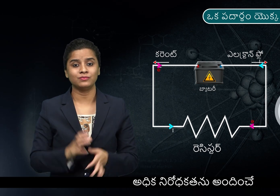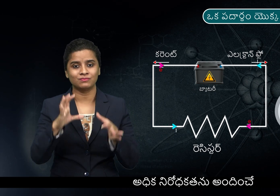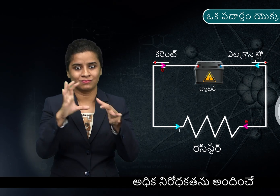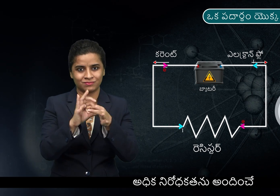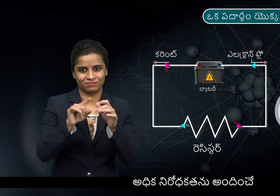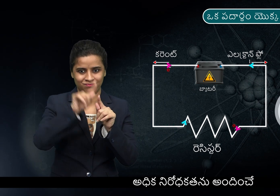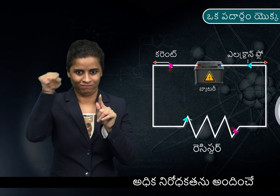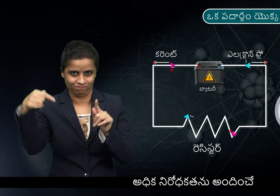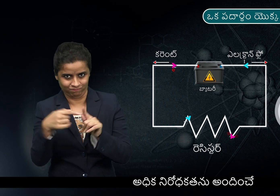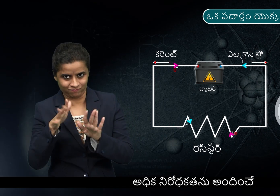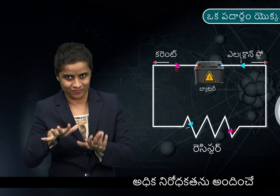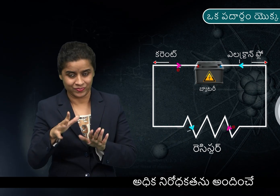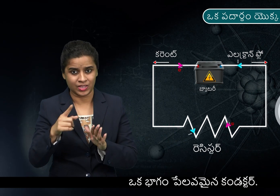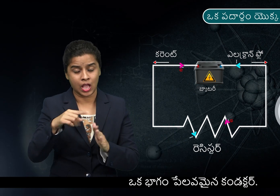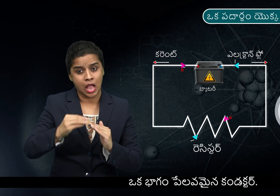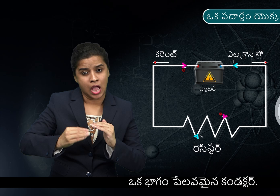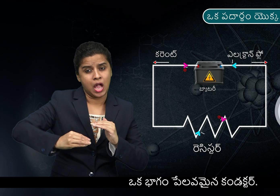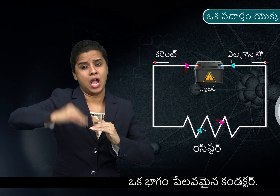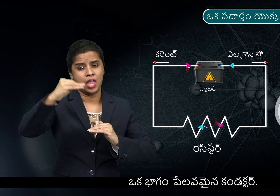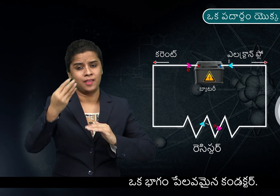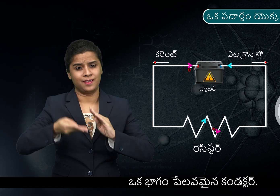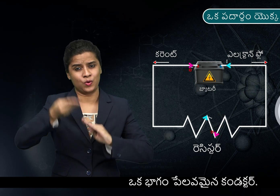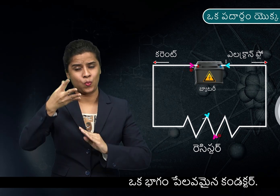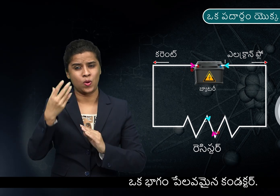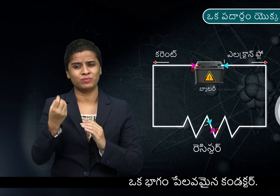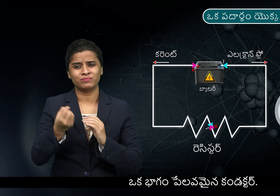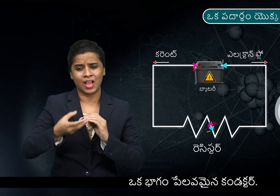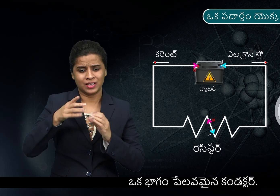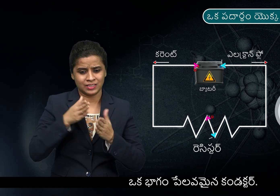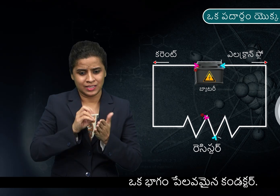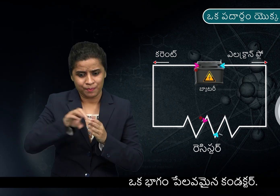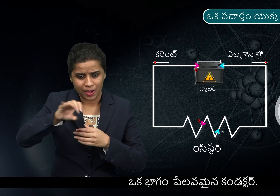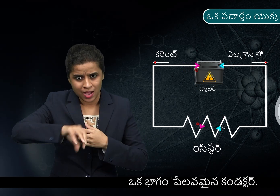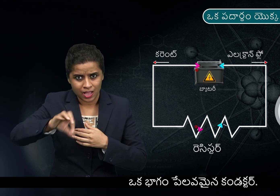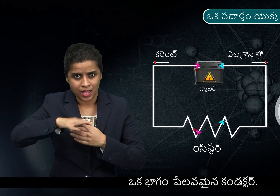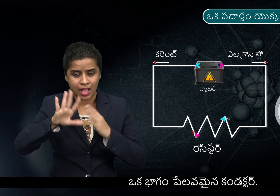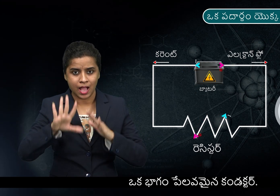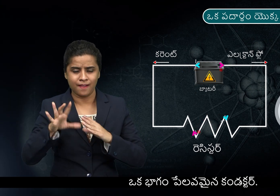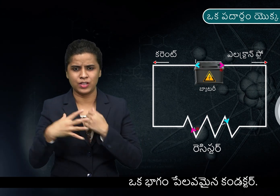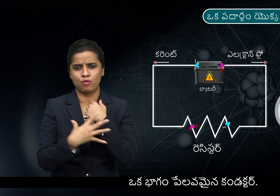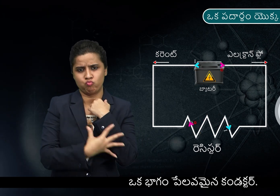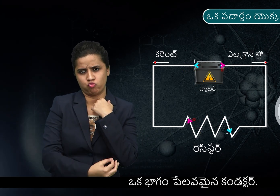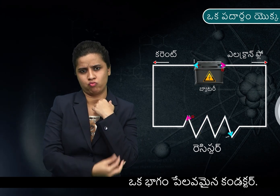అధిక నిరోధకతను అందించే ఒక భాగం పేలవమైన కండక్టర్.